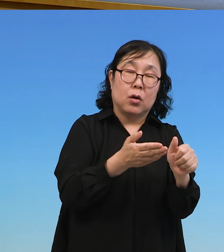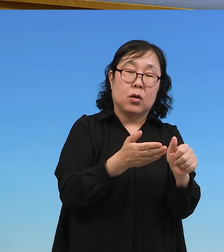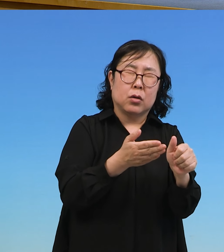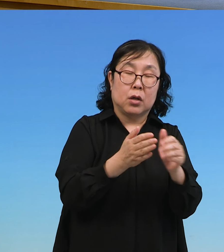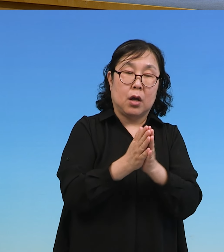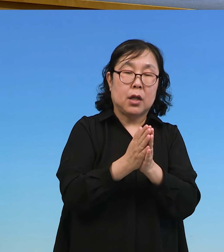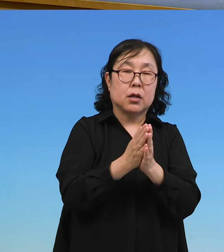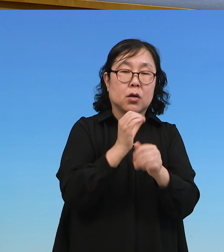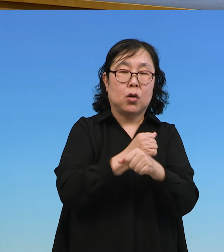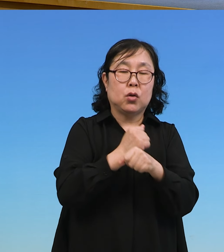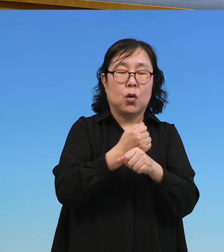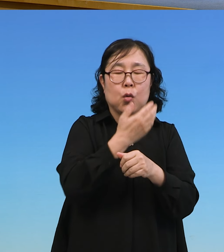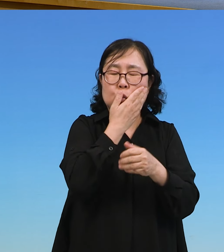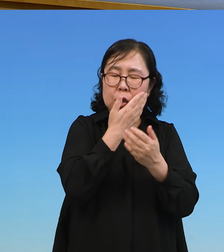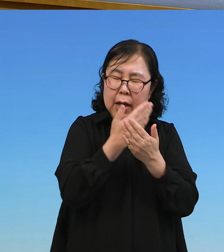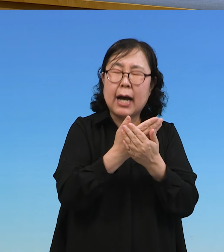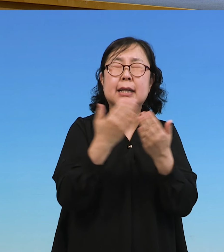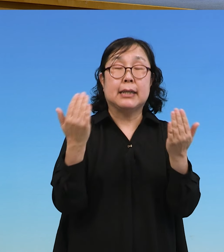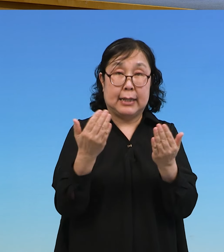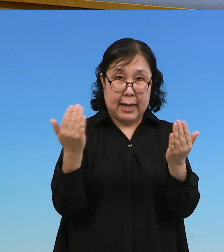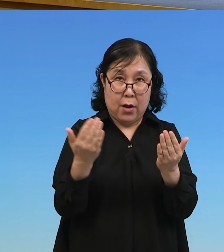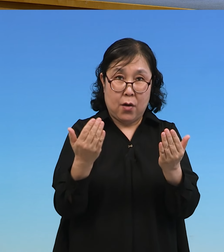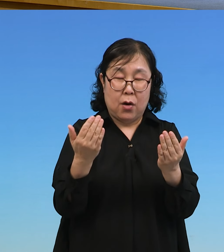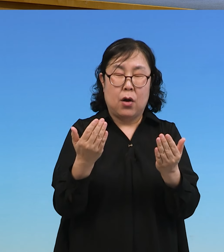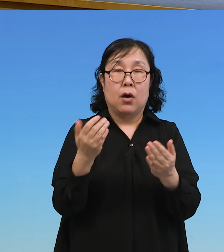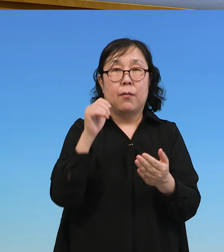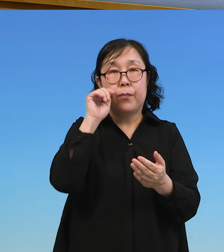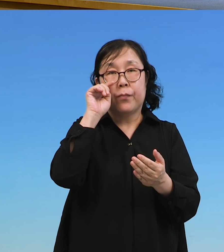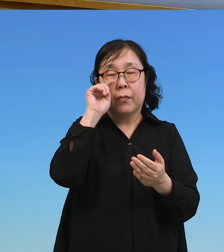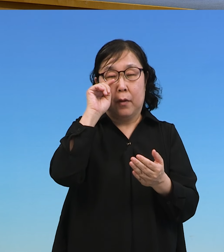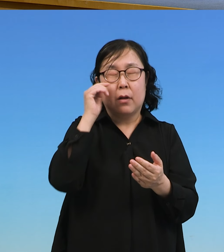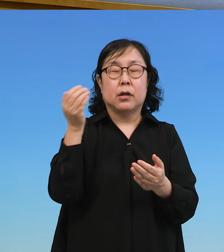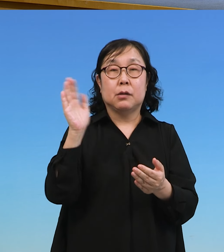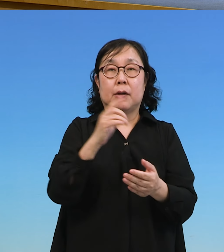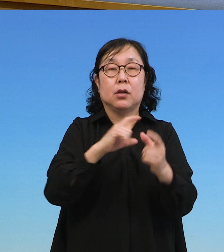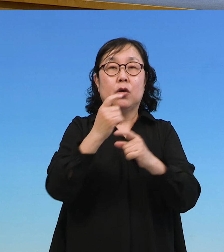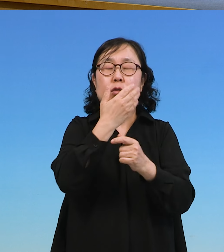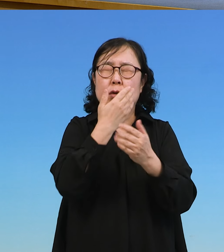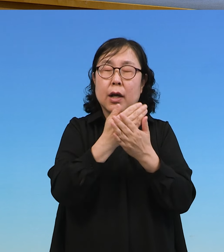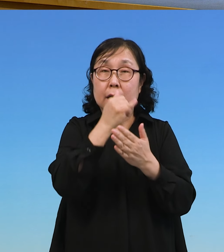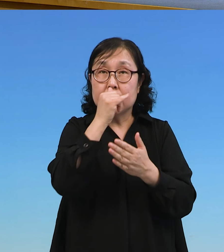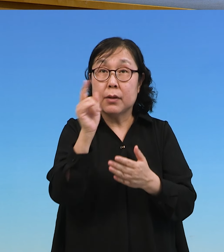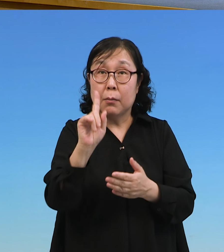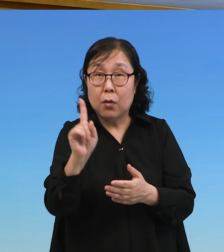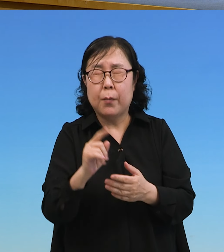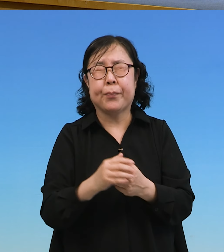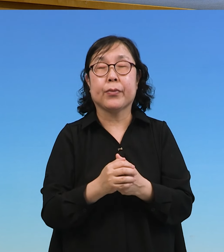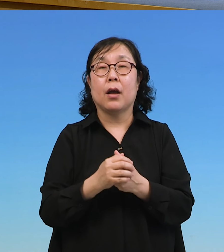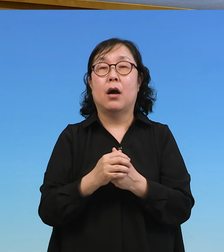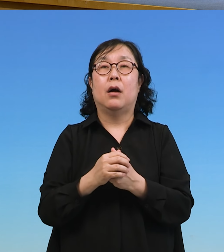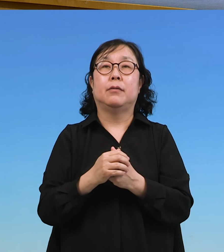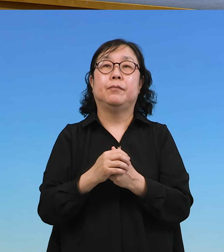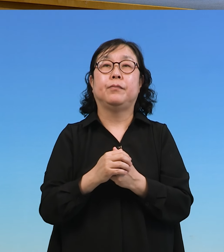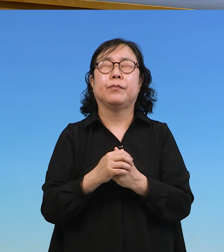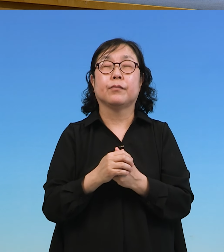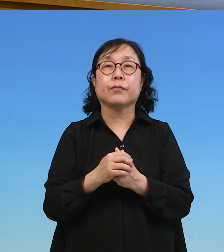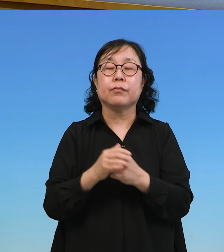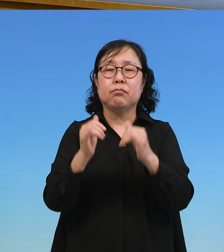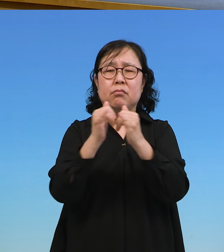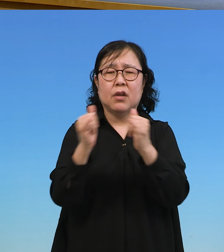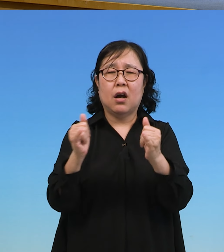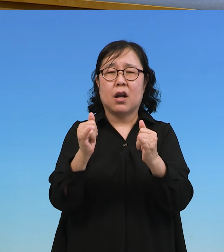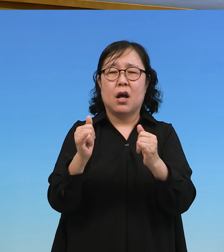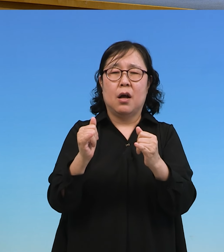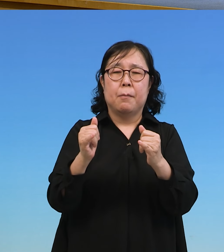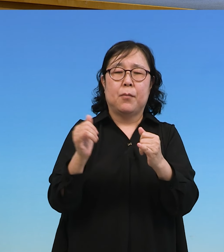크리넥스 뽑아서 전해주고 힘내라, 이것도 귀한 일이지만 더 중요한 것은요, 이렇게 사람에게